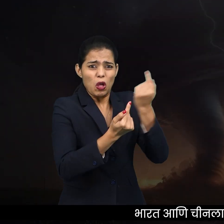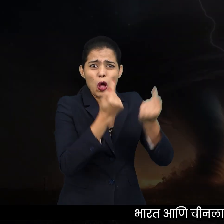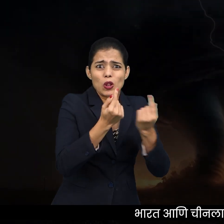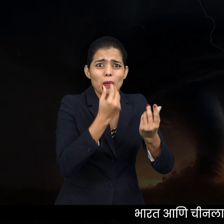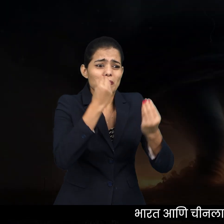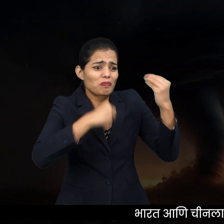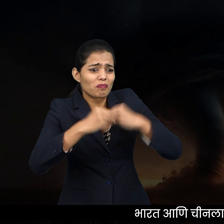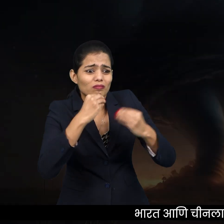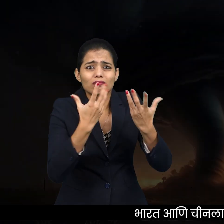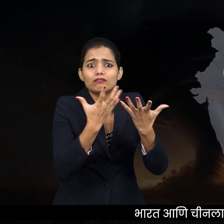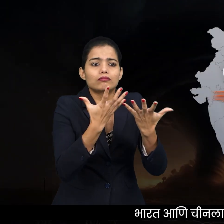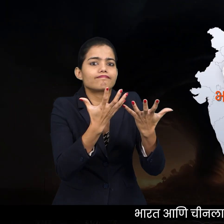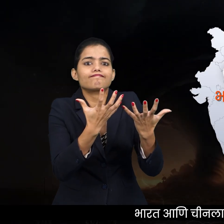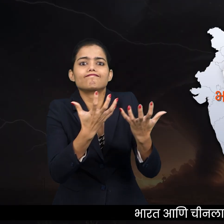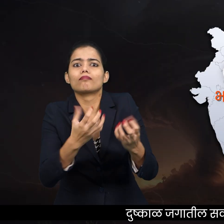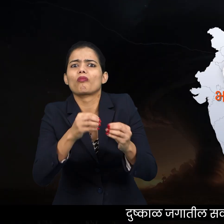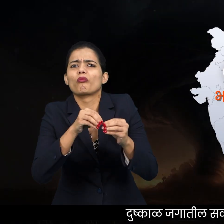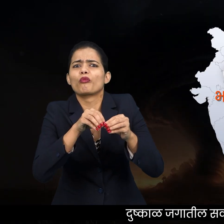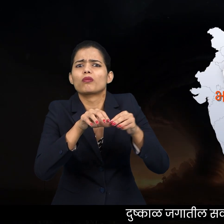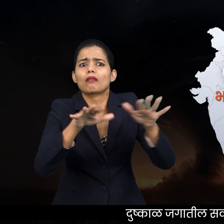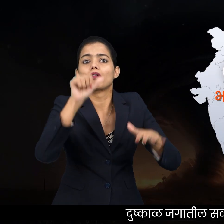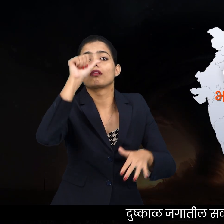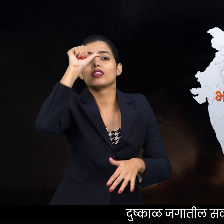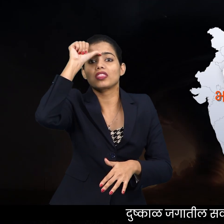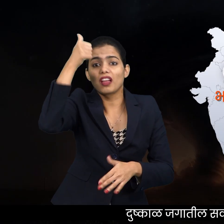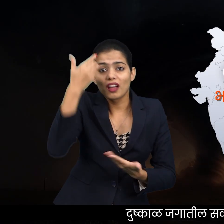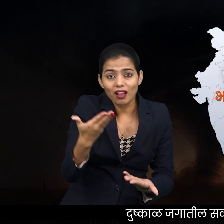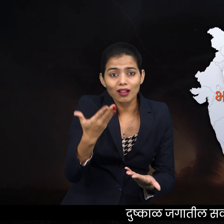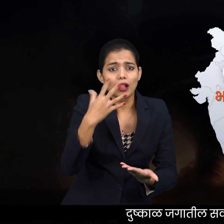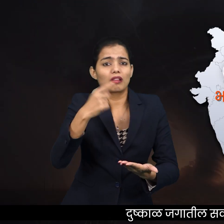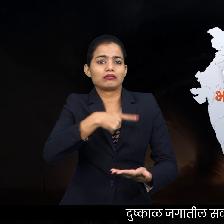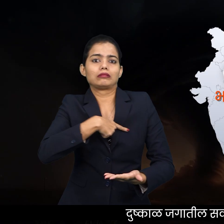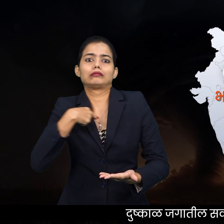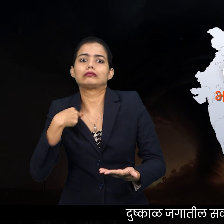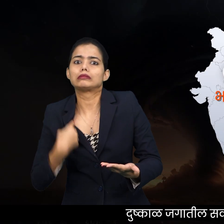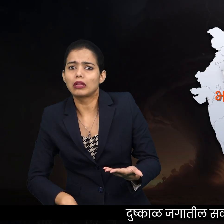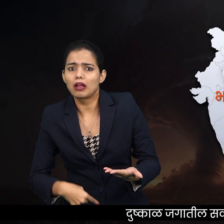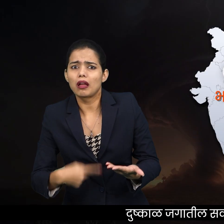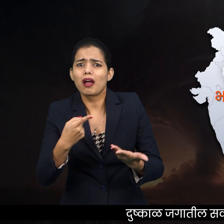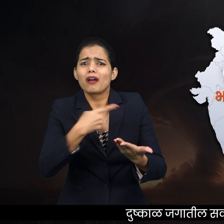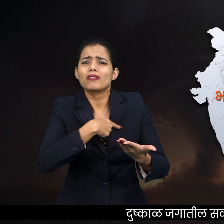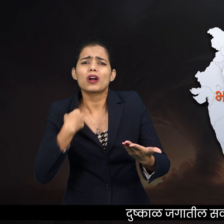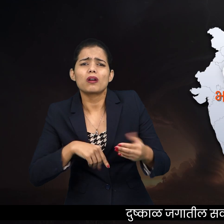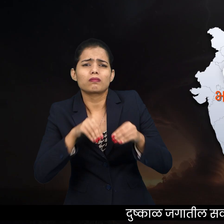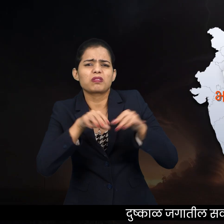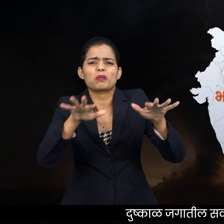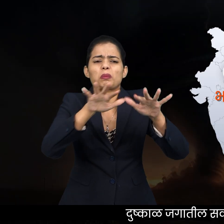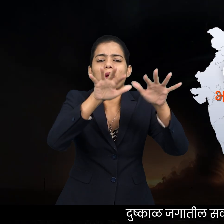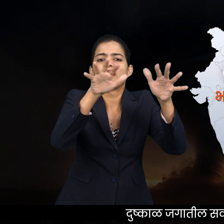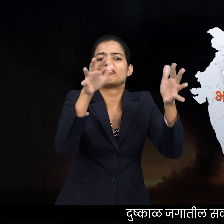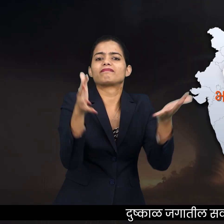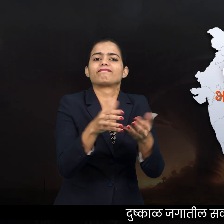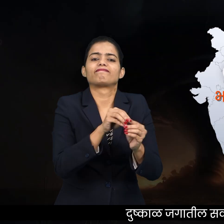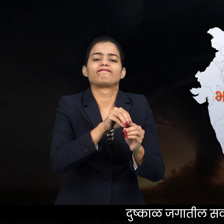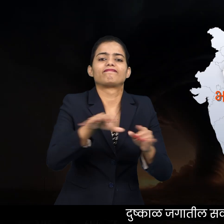भारत आणि चीनला प्रभावित करणारे दुष्काळ जगातील सर्वात भयानक आहेत.